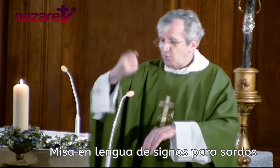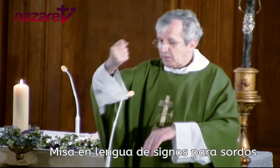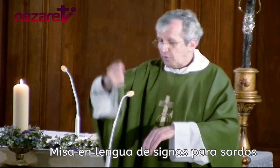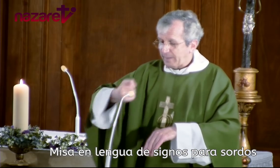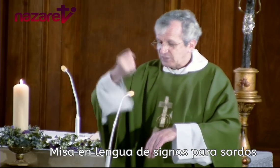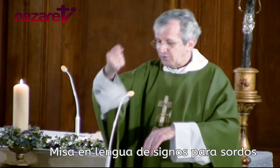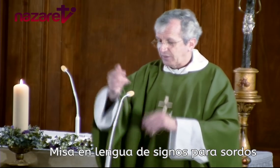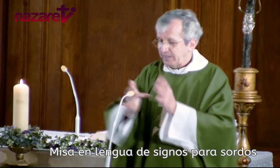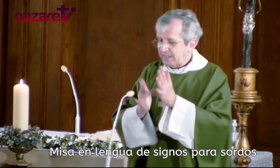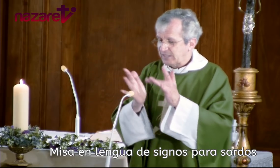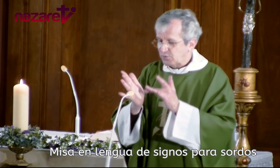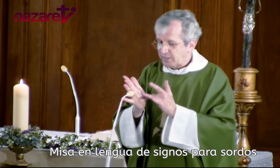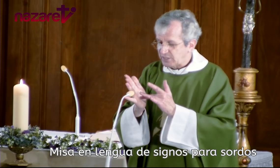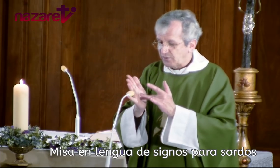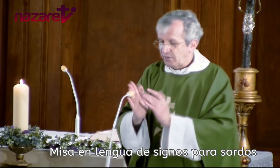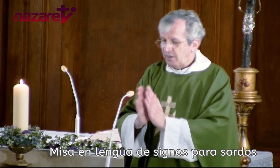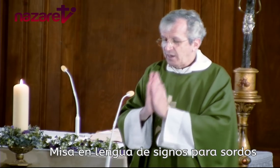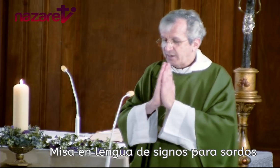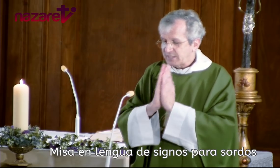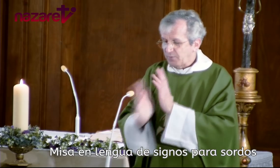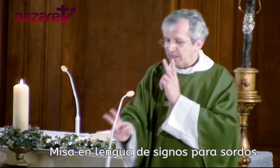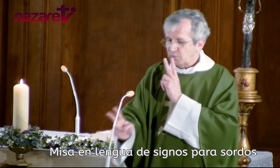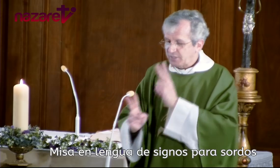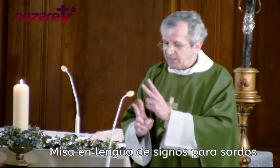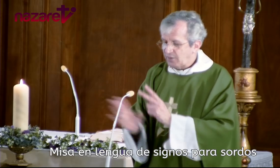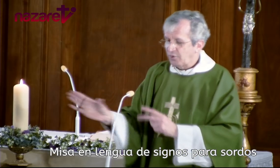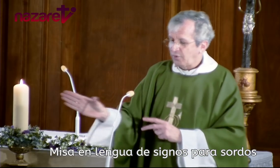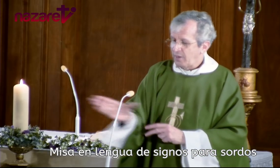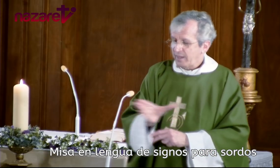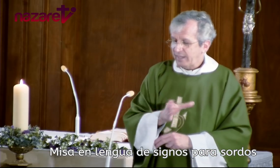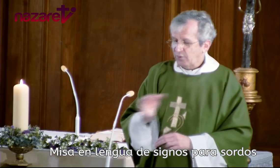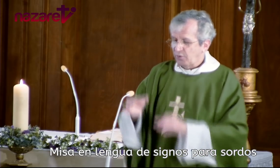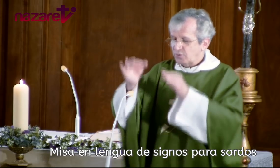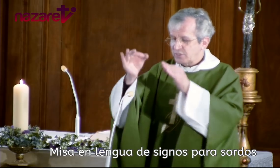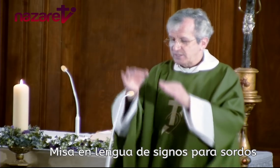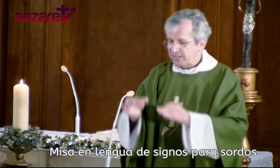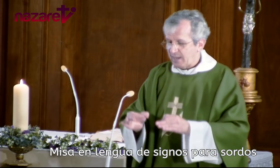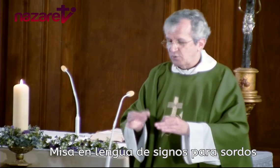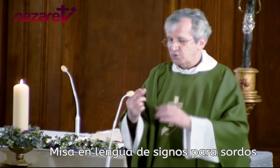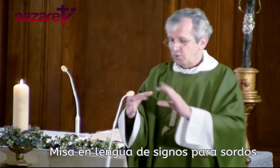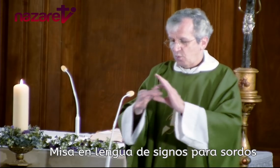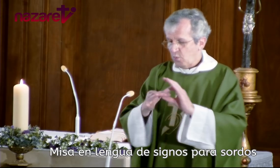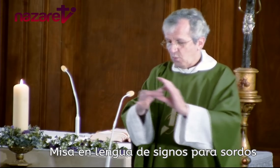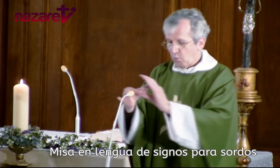único pastor, que es Jesucristo. Respondamos diciendo que todos seamos